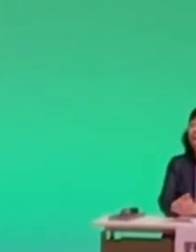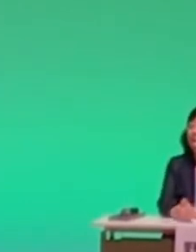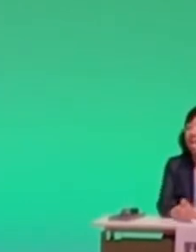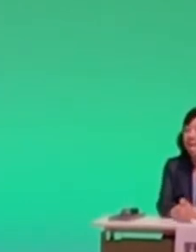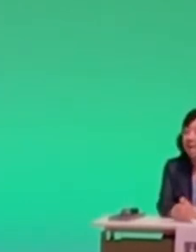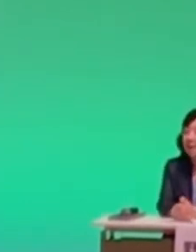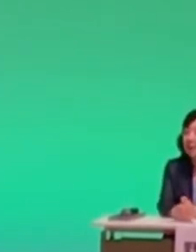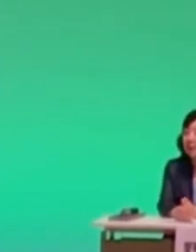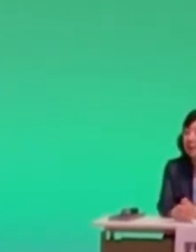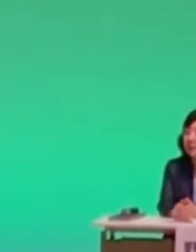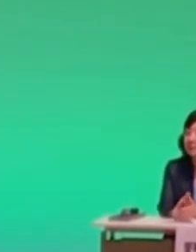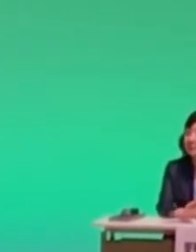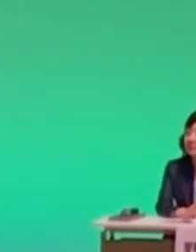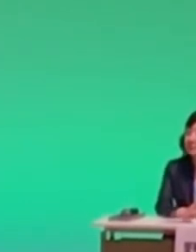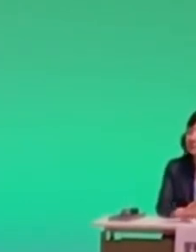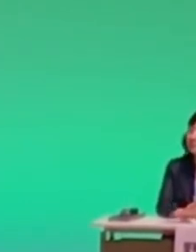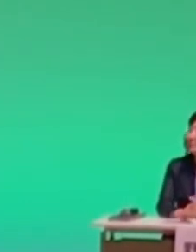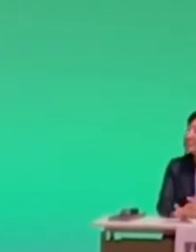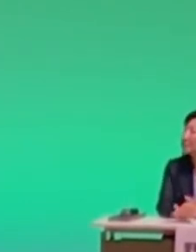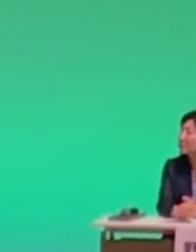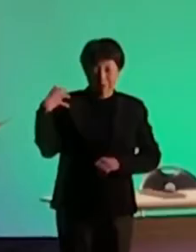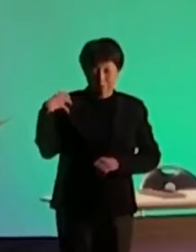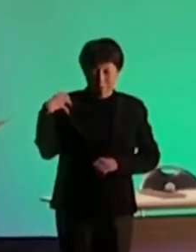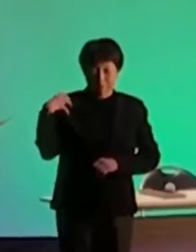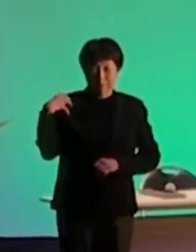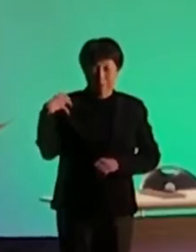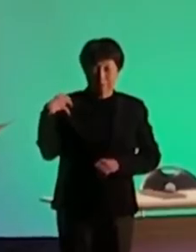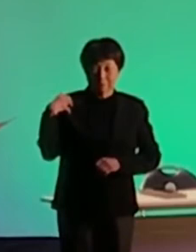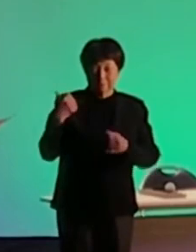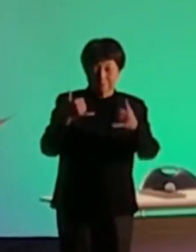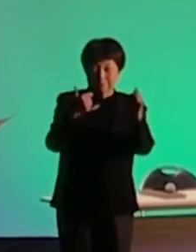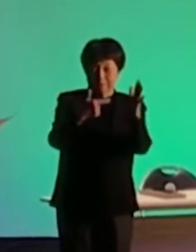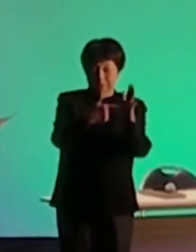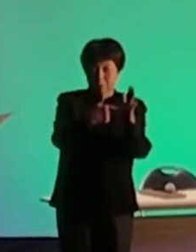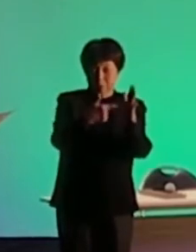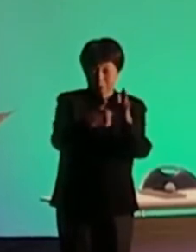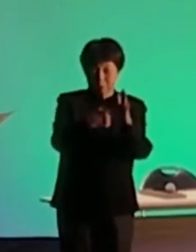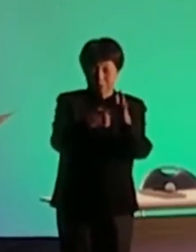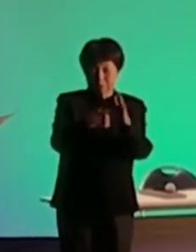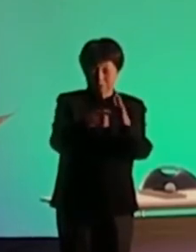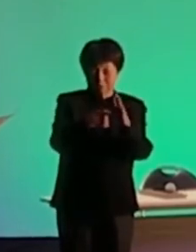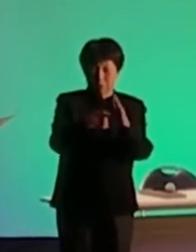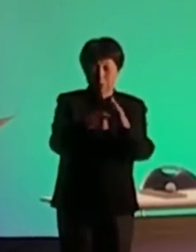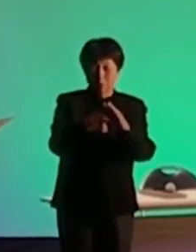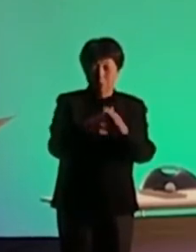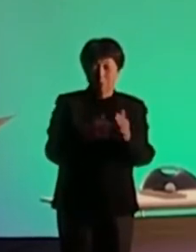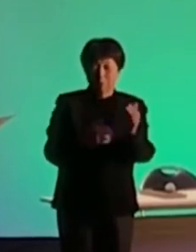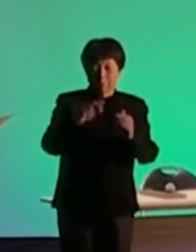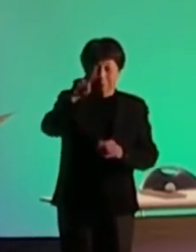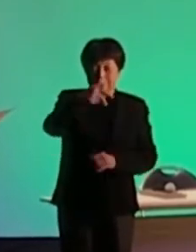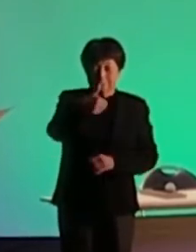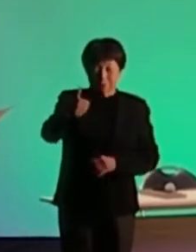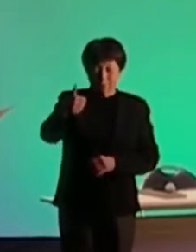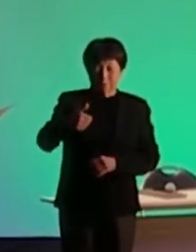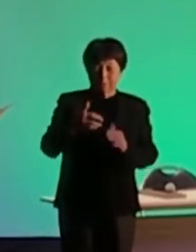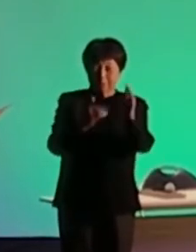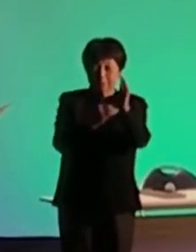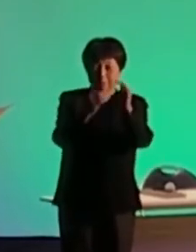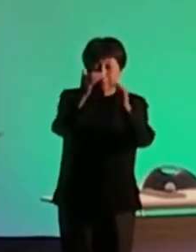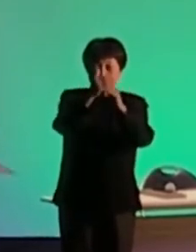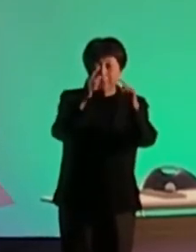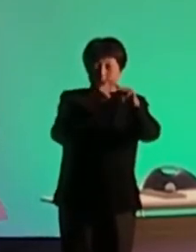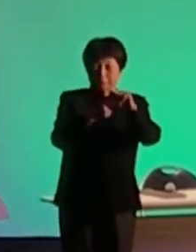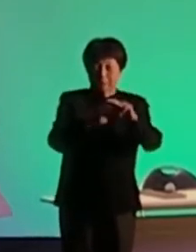さあ、そして今日コーディネーターを務めてくださるのは社会福祉法人プロップステーション理事長の竹